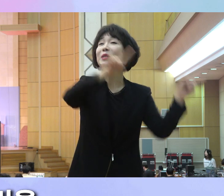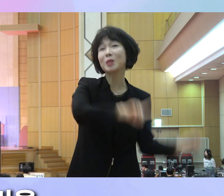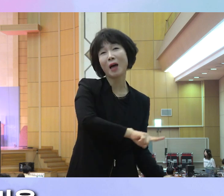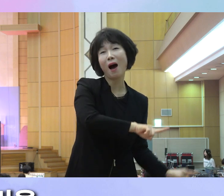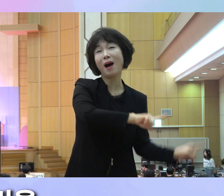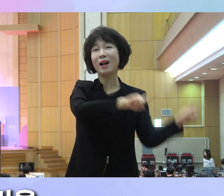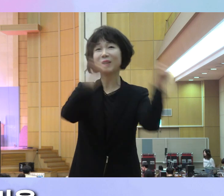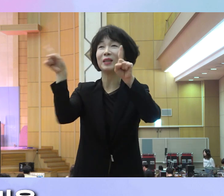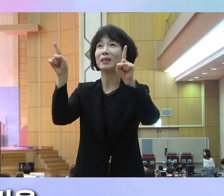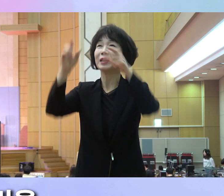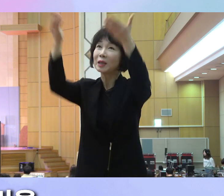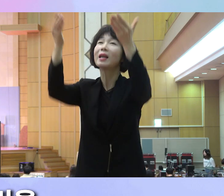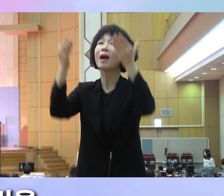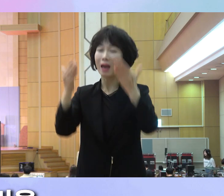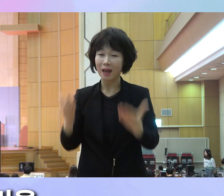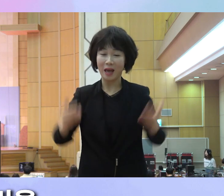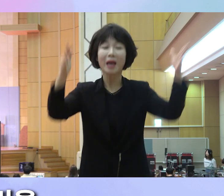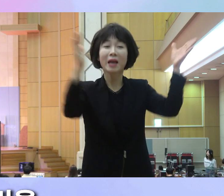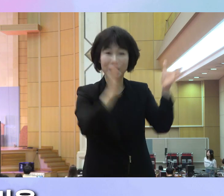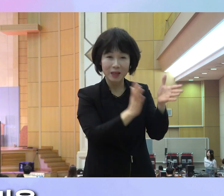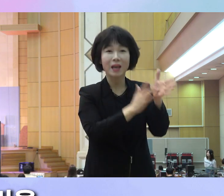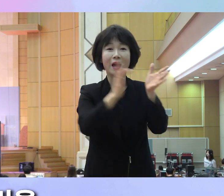우리를 살리네.